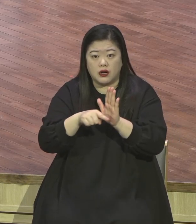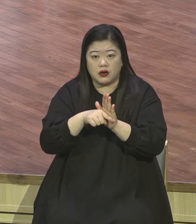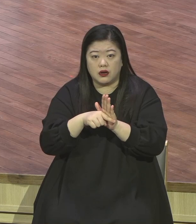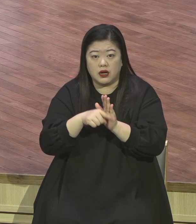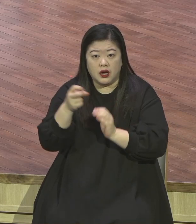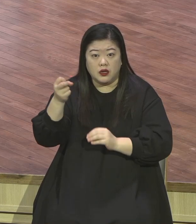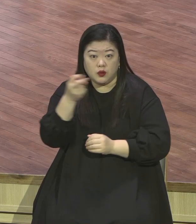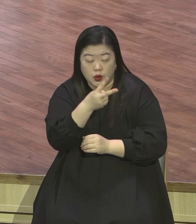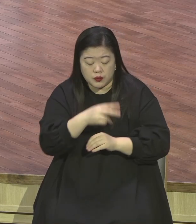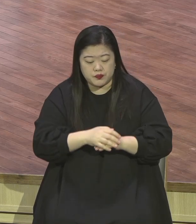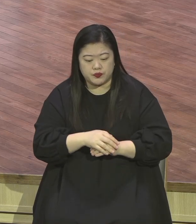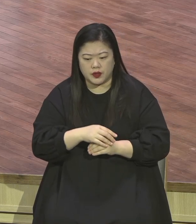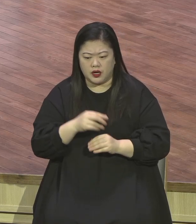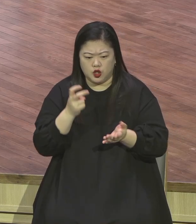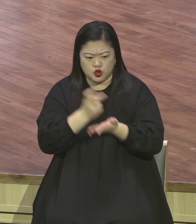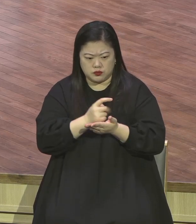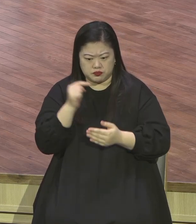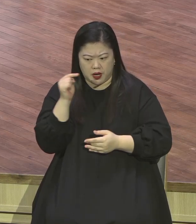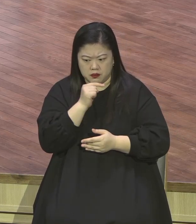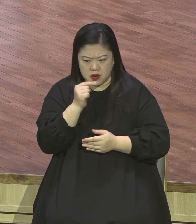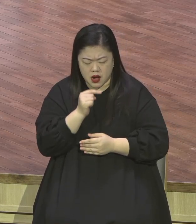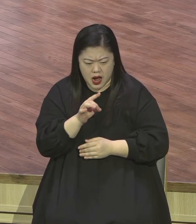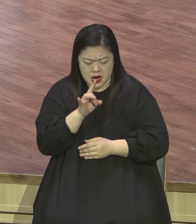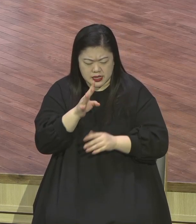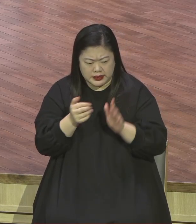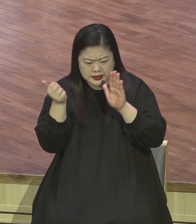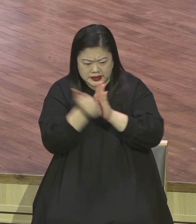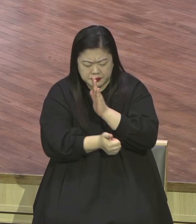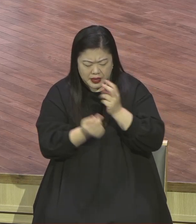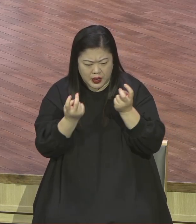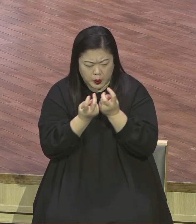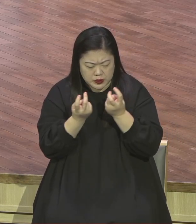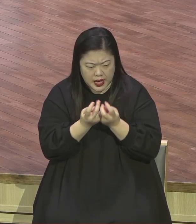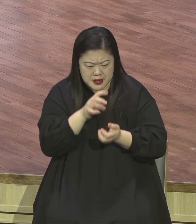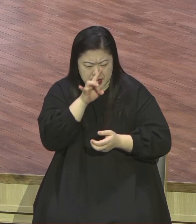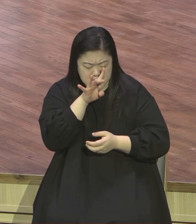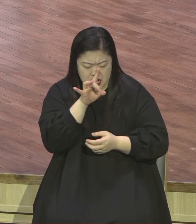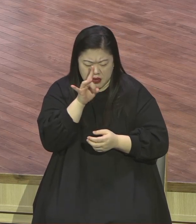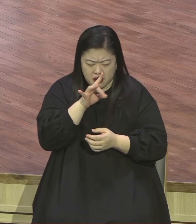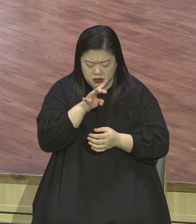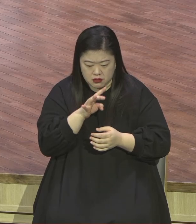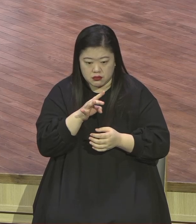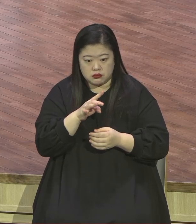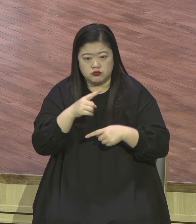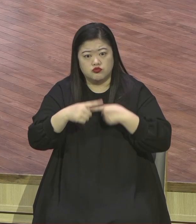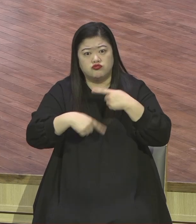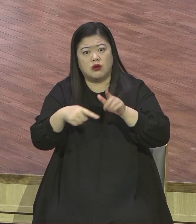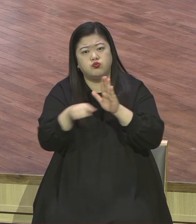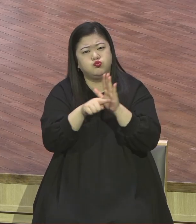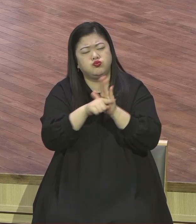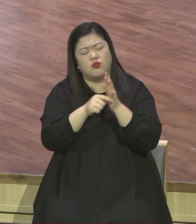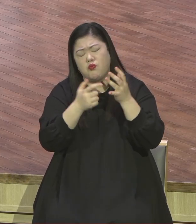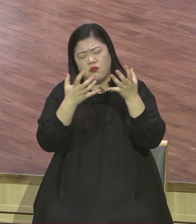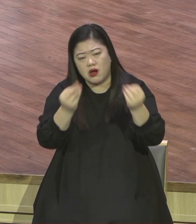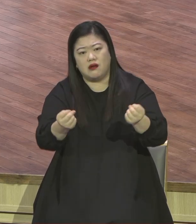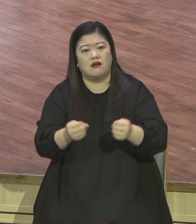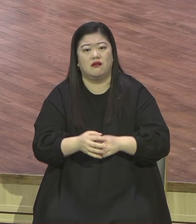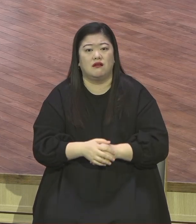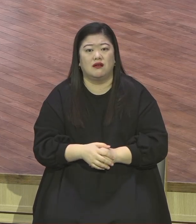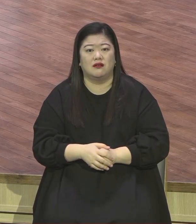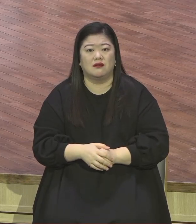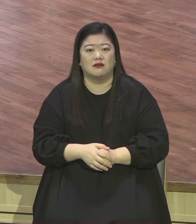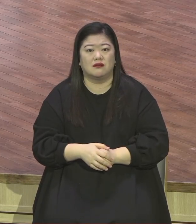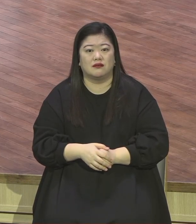어쩌지 늘 부정적인 이런 관점을 가지고 있는 사람 율법적 정죄